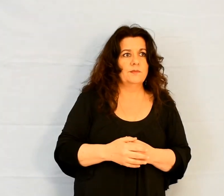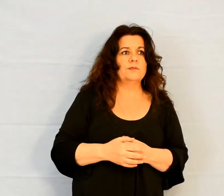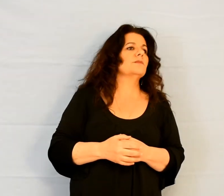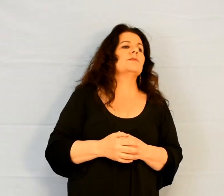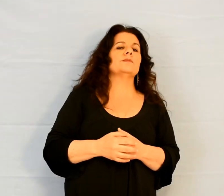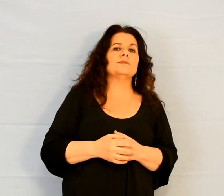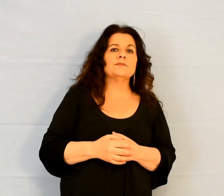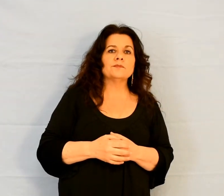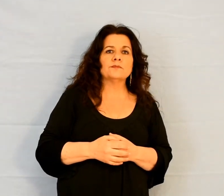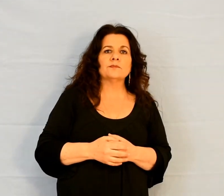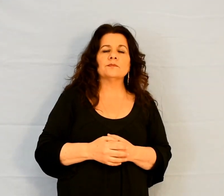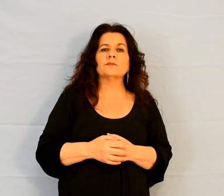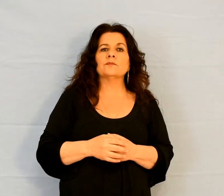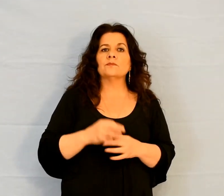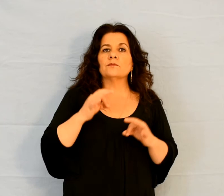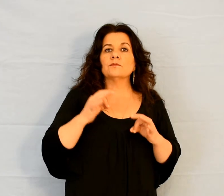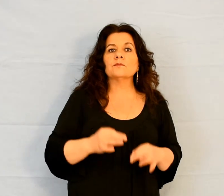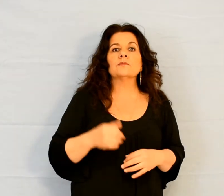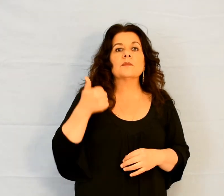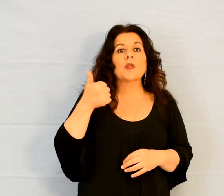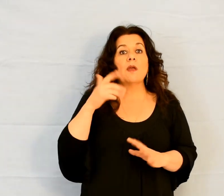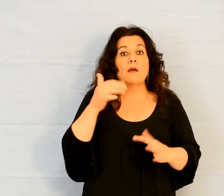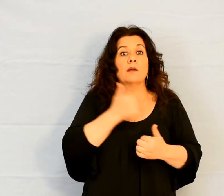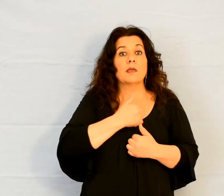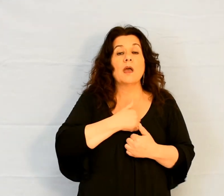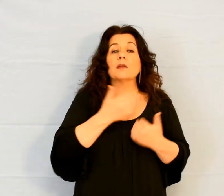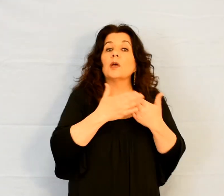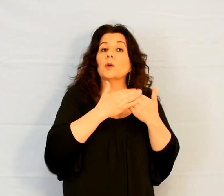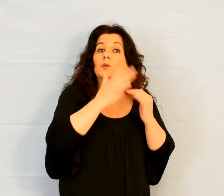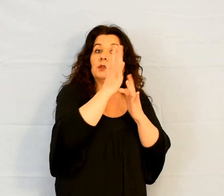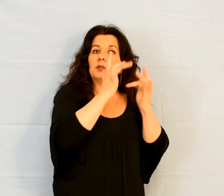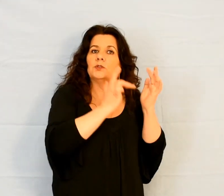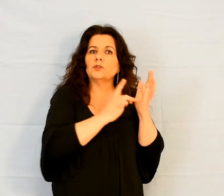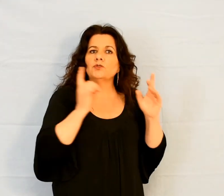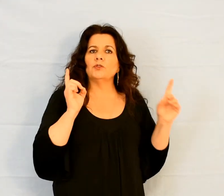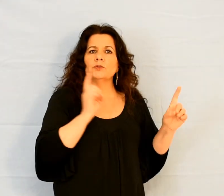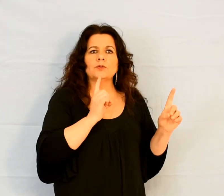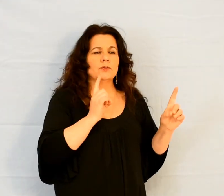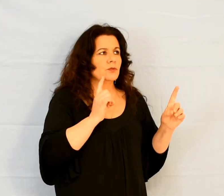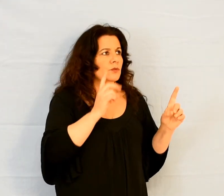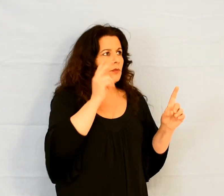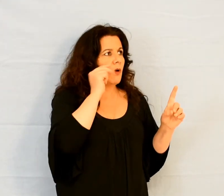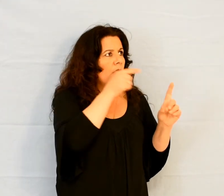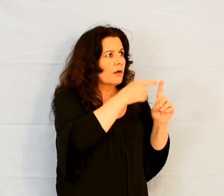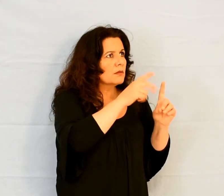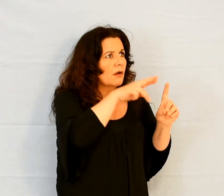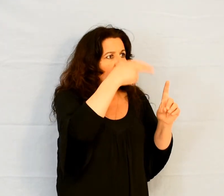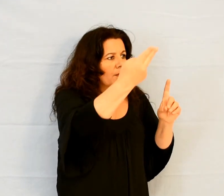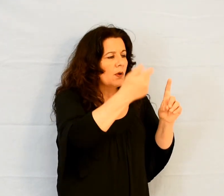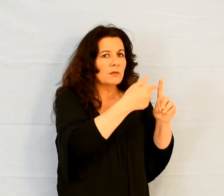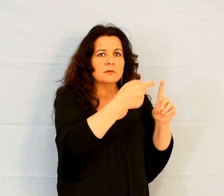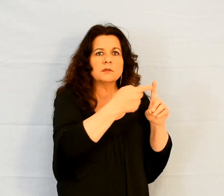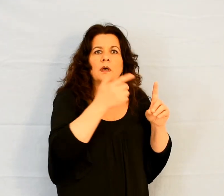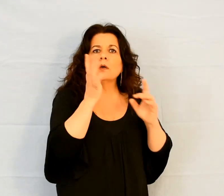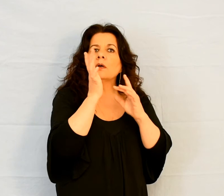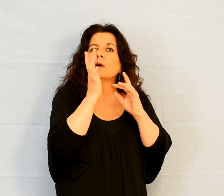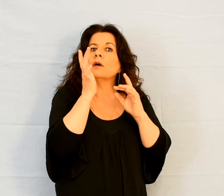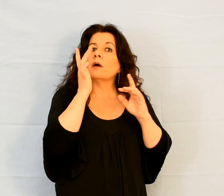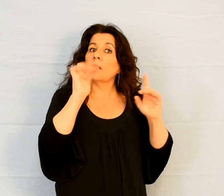À ces mots, un des gardes qui était à côté de Jésus lui donna une gifle en disant, « C'est ainsi que tu réponds